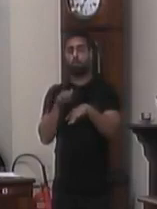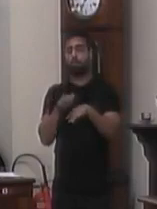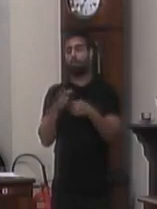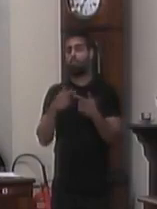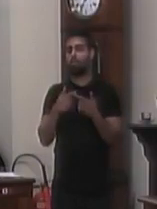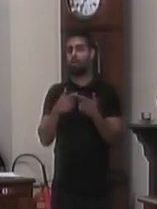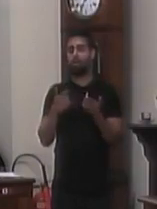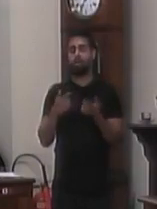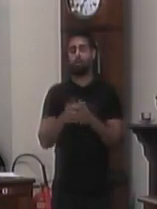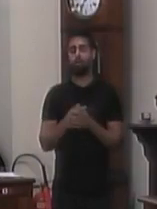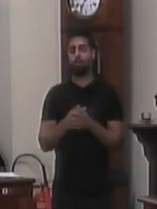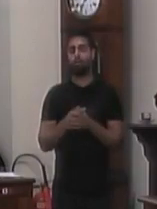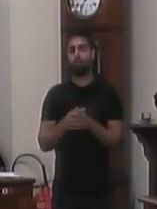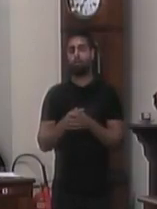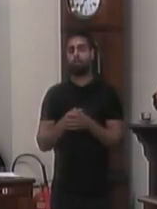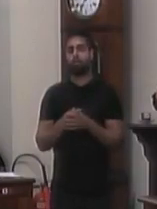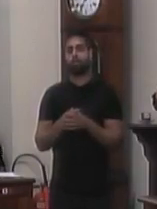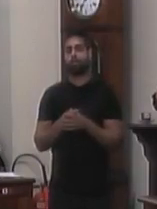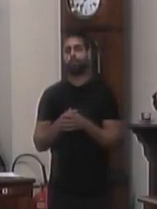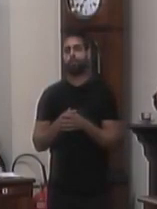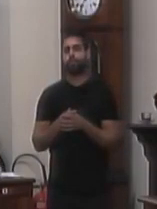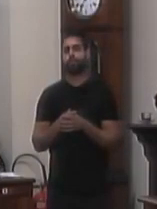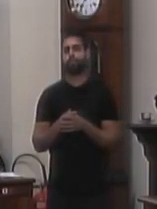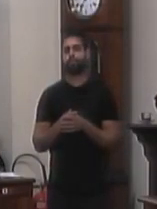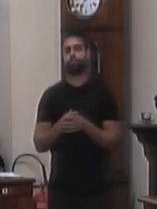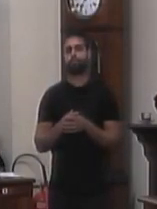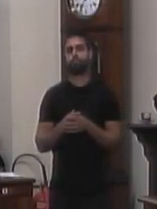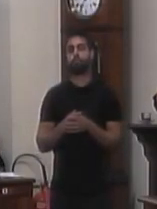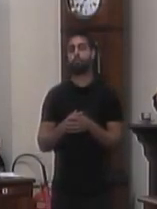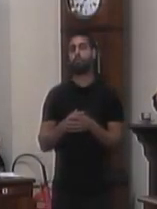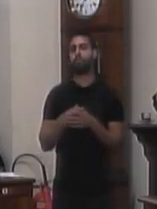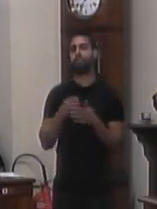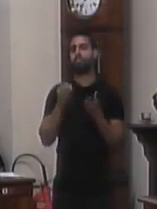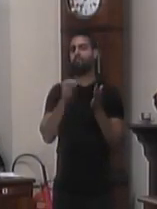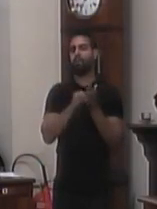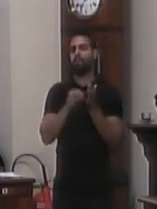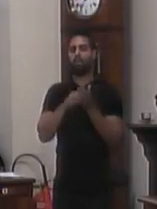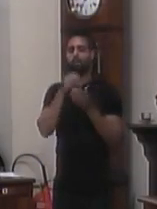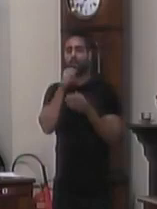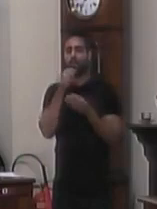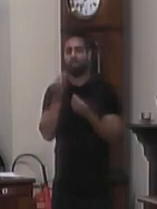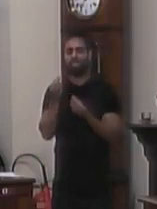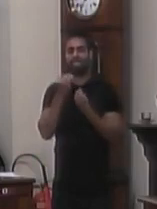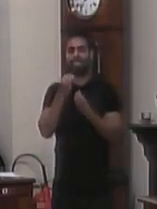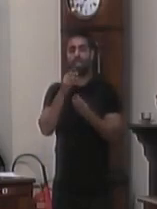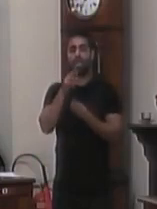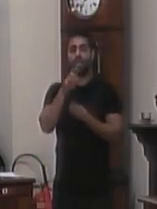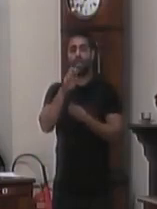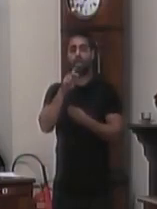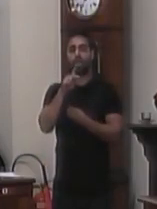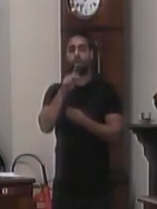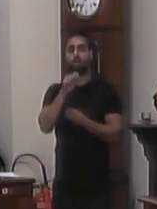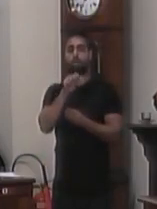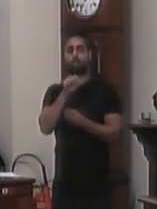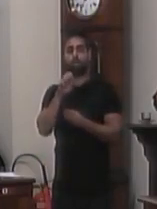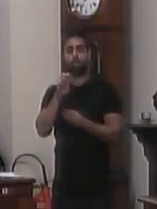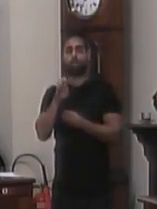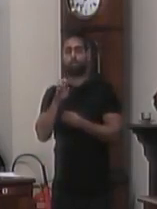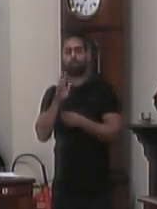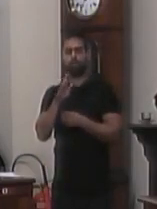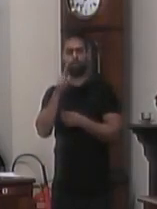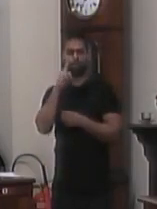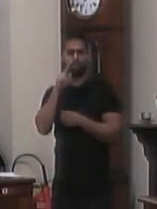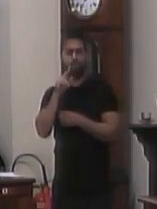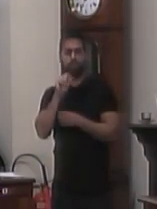está de queda de alguns repasses, né? Mas eu acho, pelo que eu tenho visto